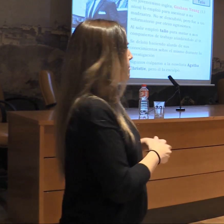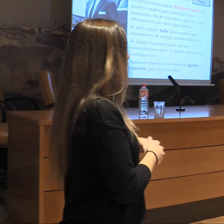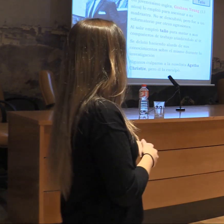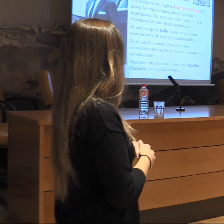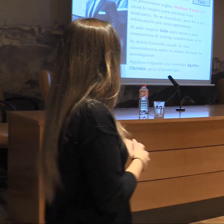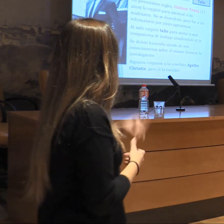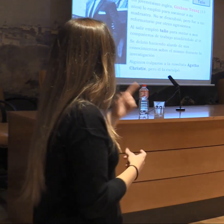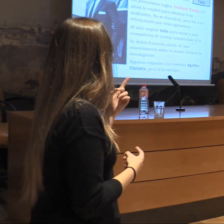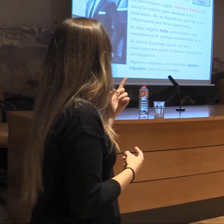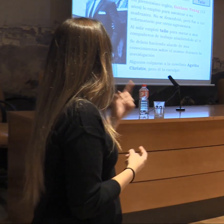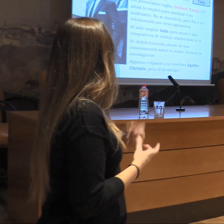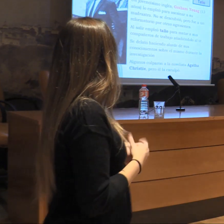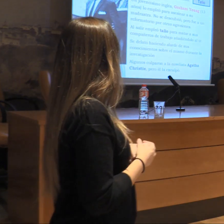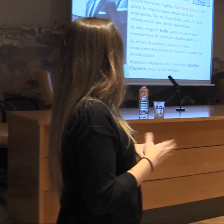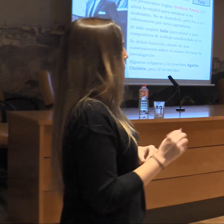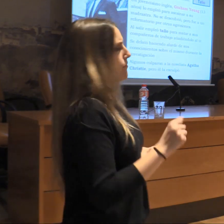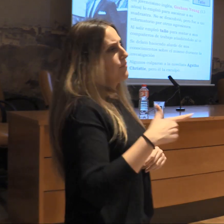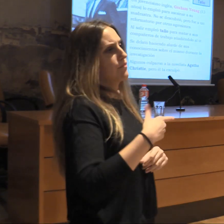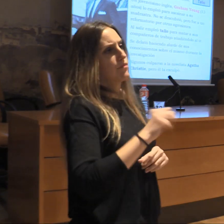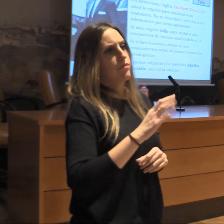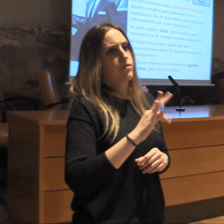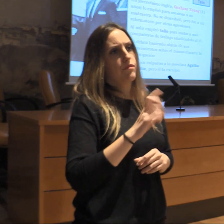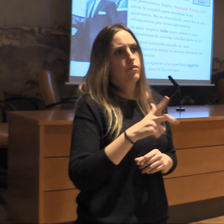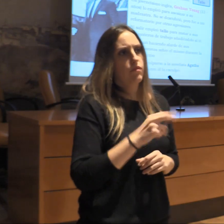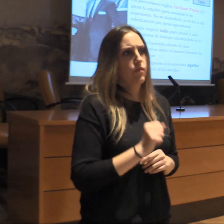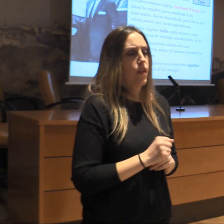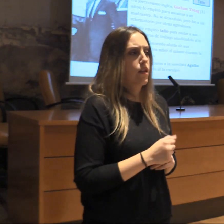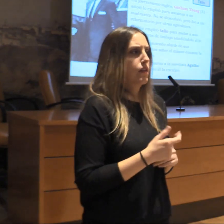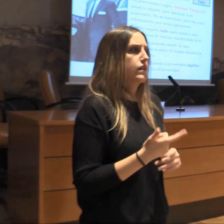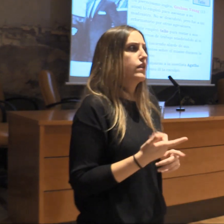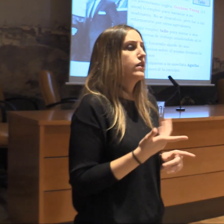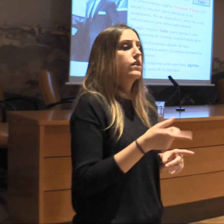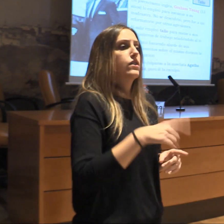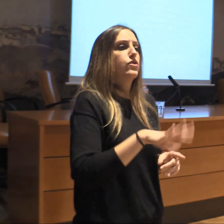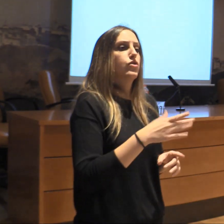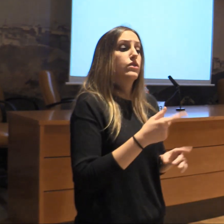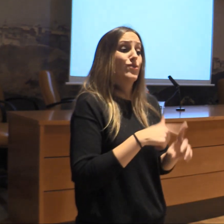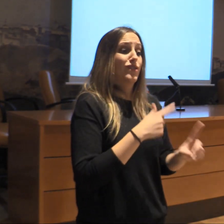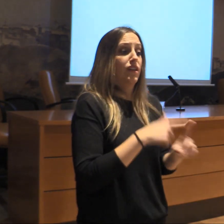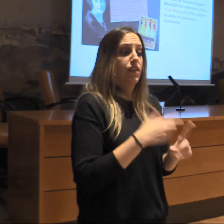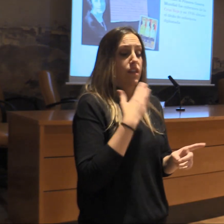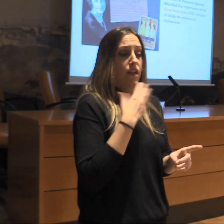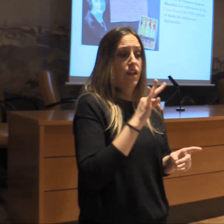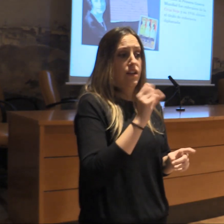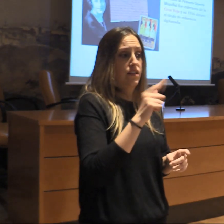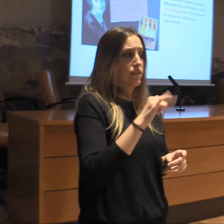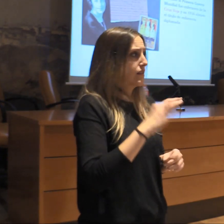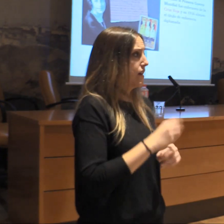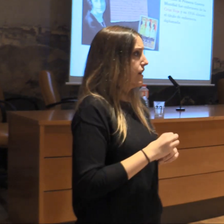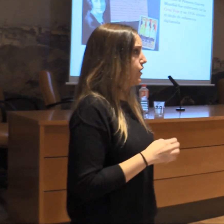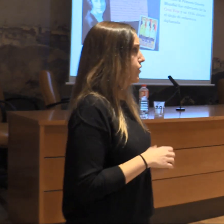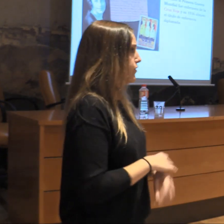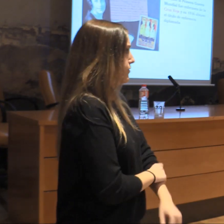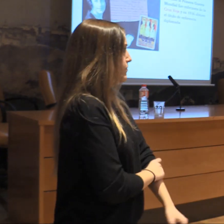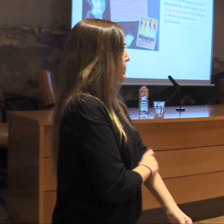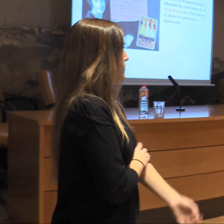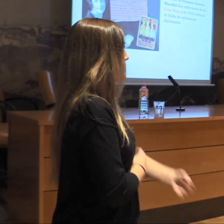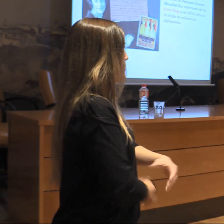antes había publicado una novela donde se usa como veneno el talio. Agatha Christie es